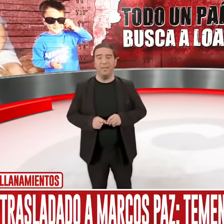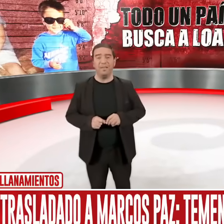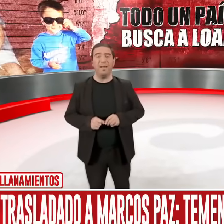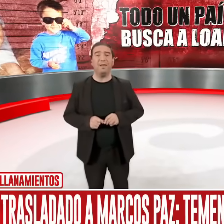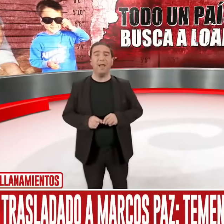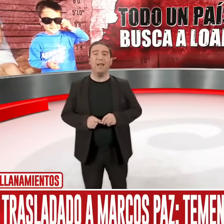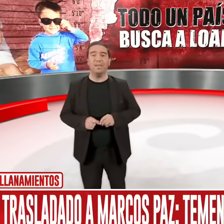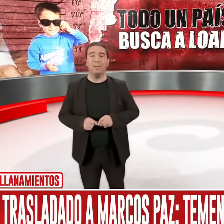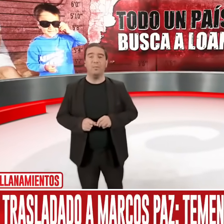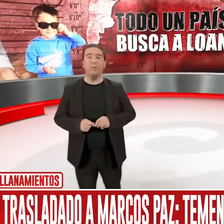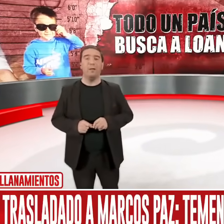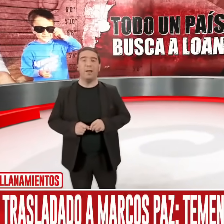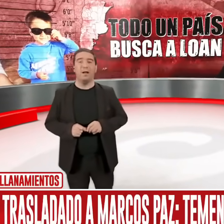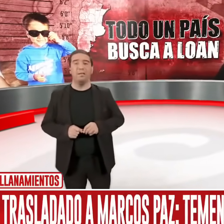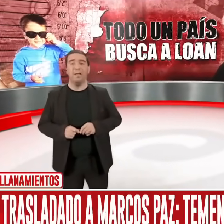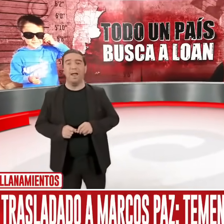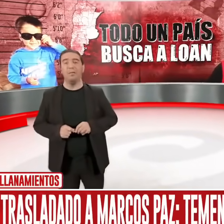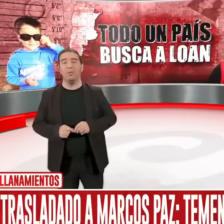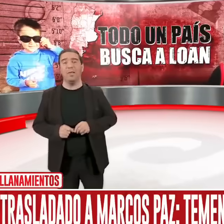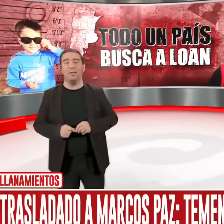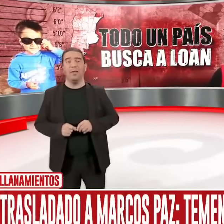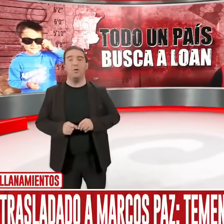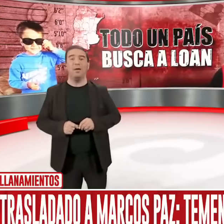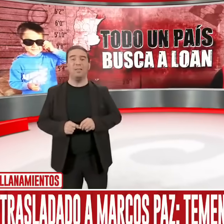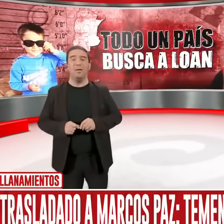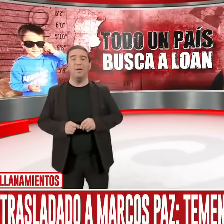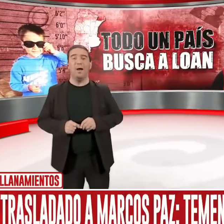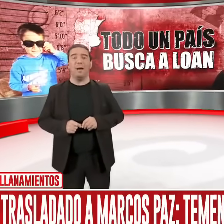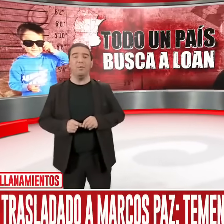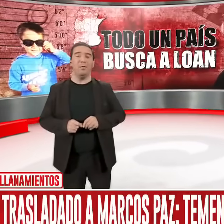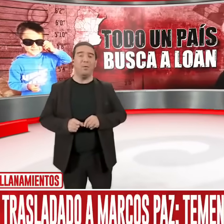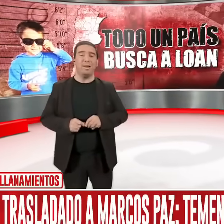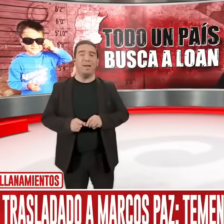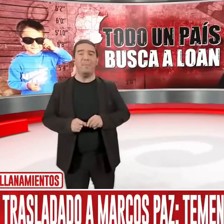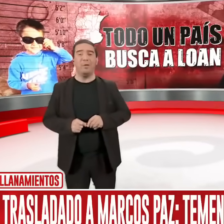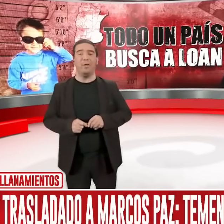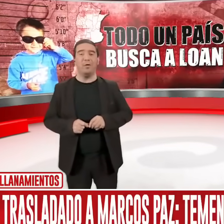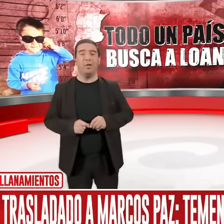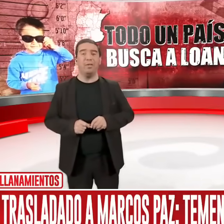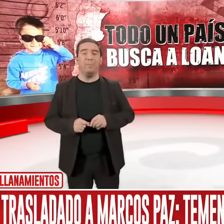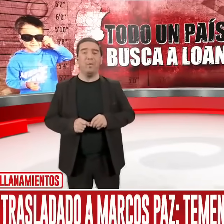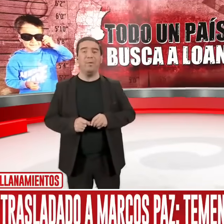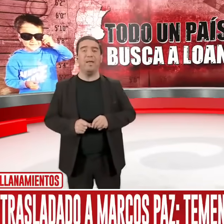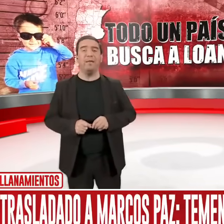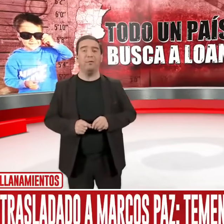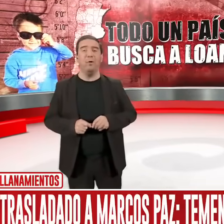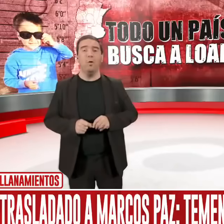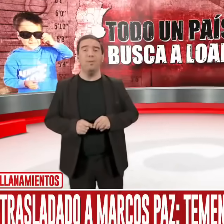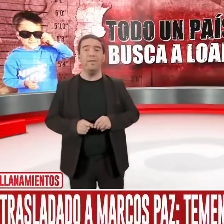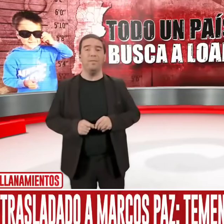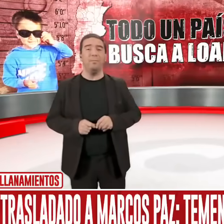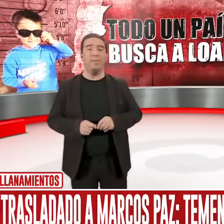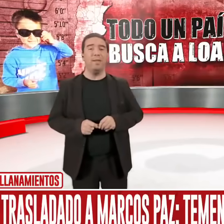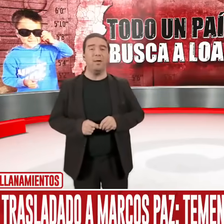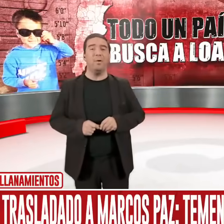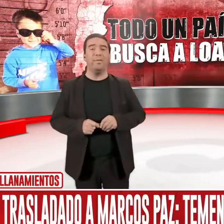como referencia, sea real, que estaban buscando naranjas en una zona, quizás no en ese árbol donde no había naranjas, pero sí en otras. Y después cuenta esto,